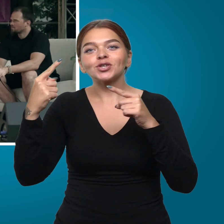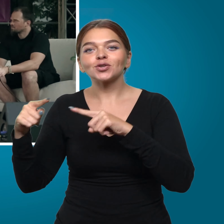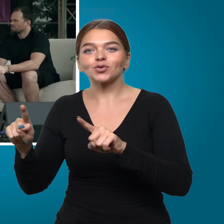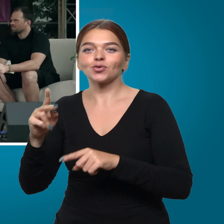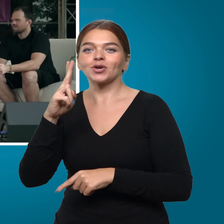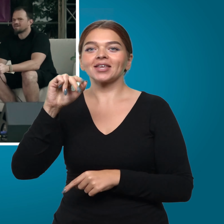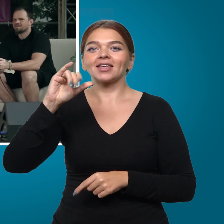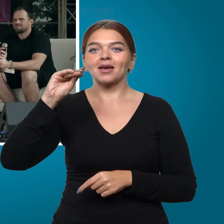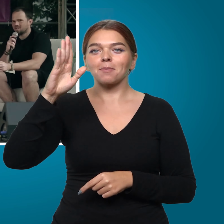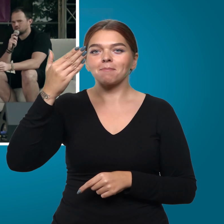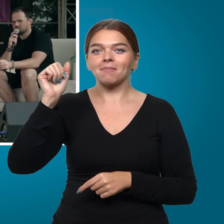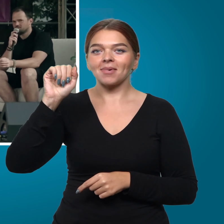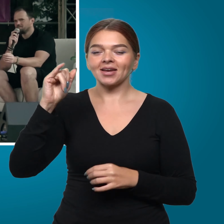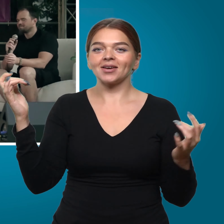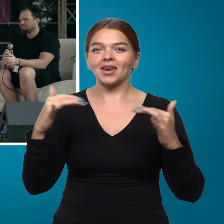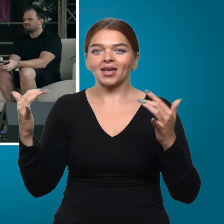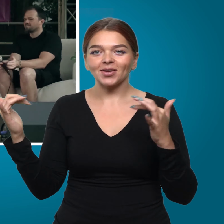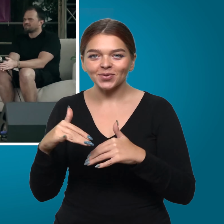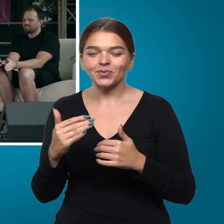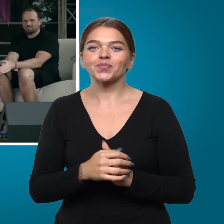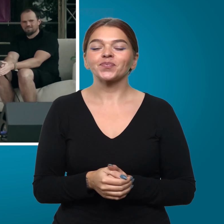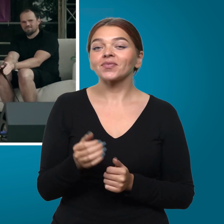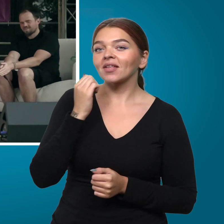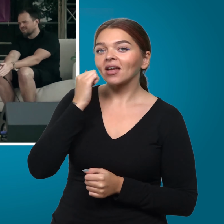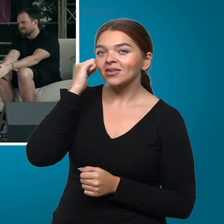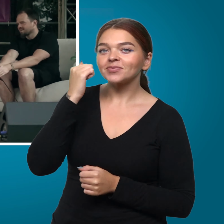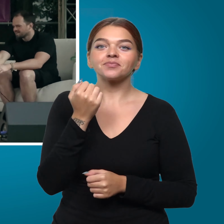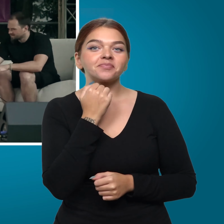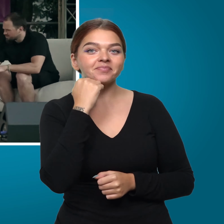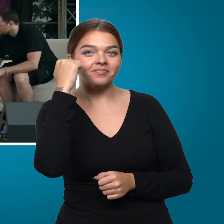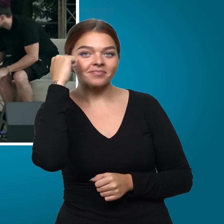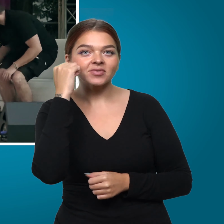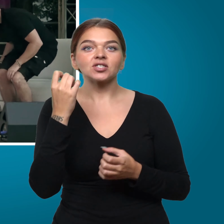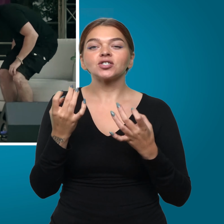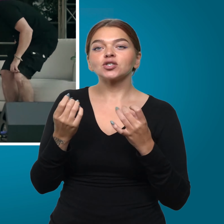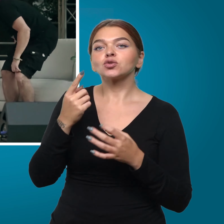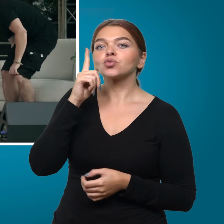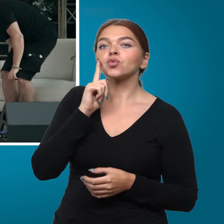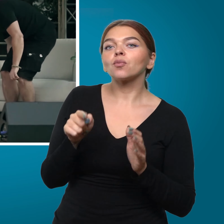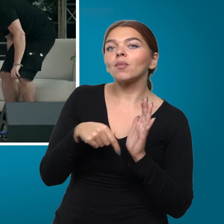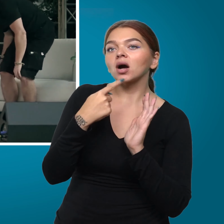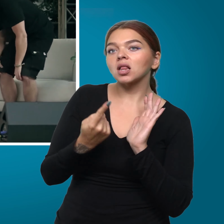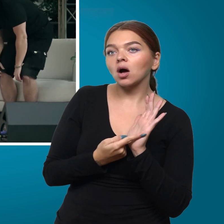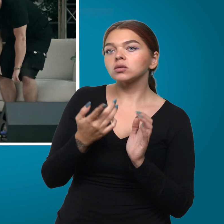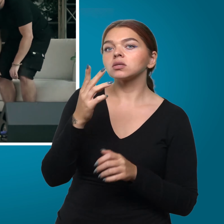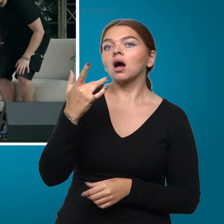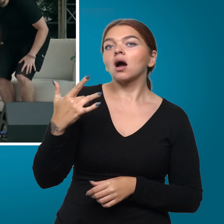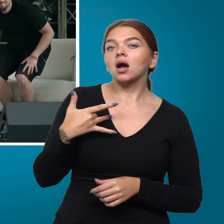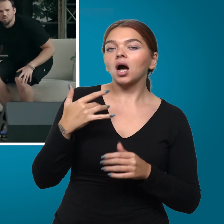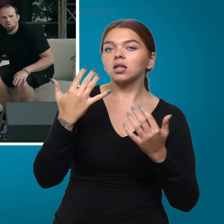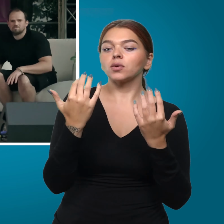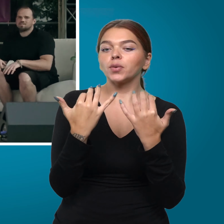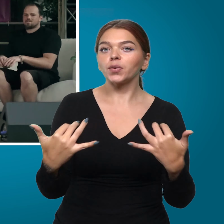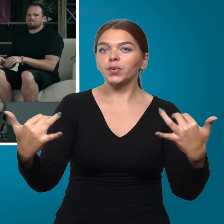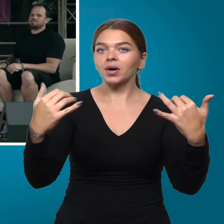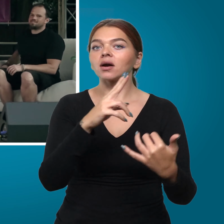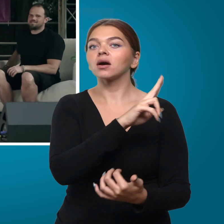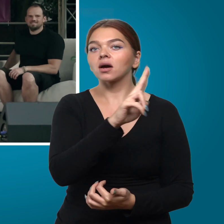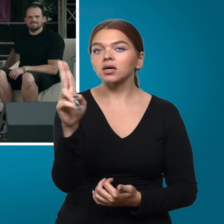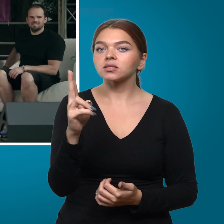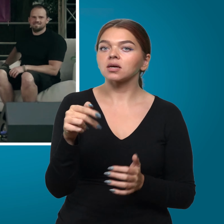kiemų. Ačiū visiems. Ačiū. Dar tada norėčiau paklausti, gal žiūrovai turėtų klausimų